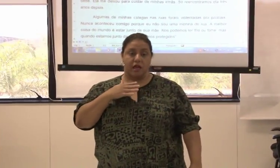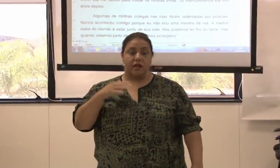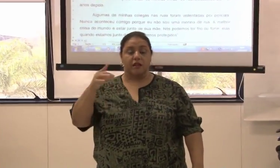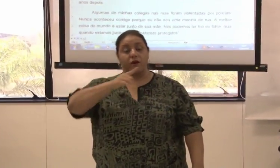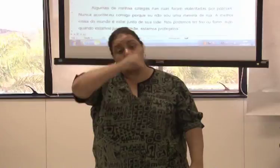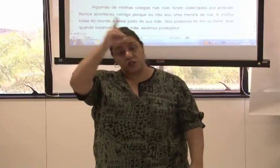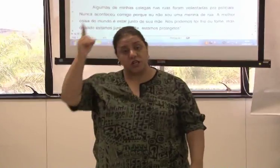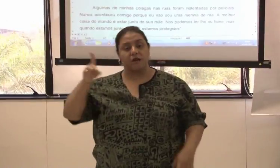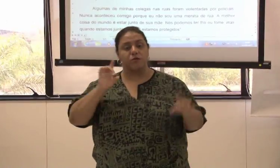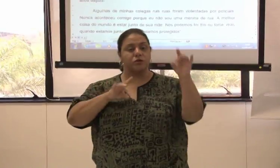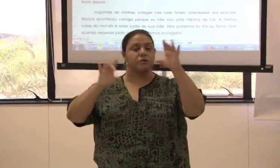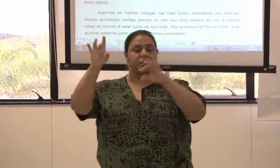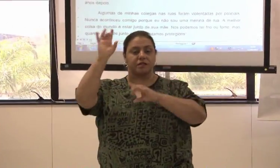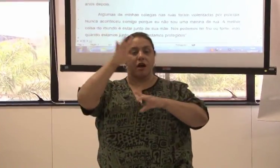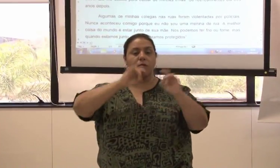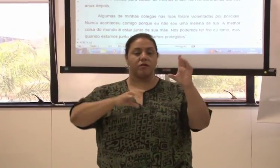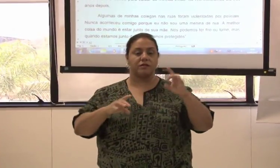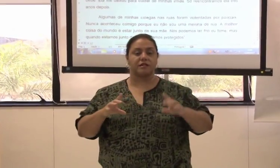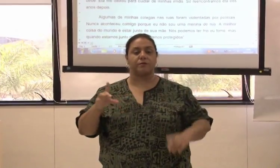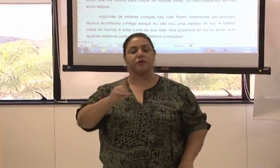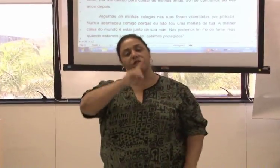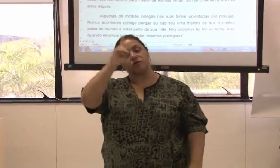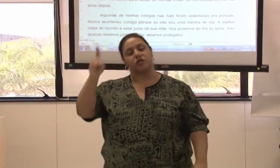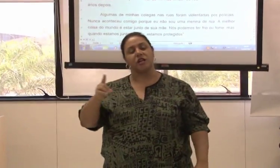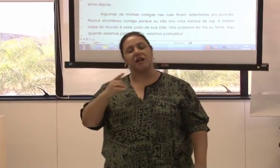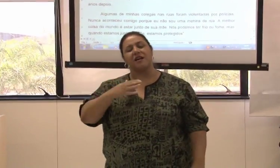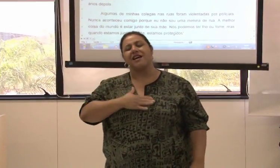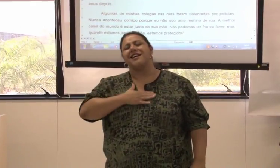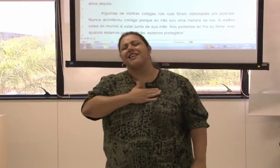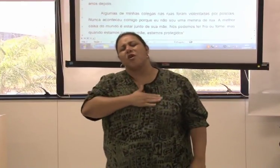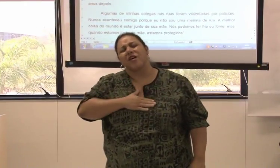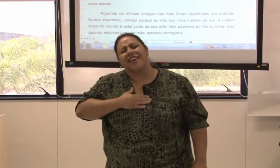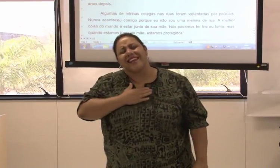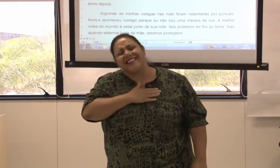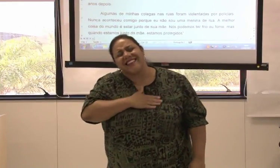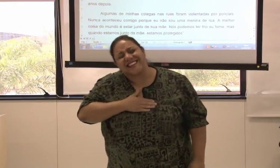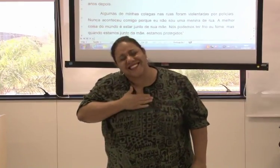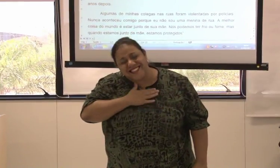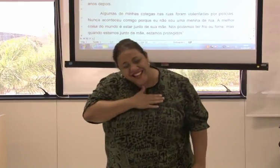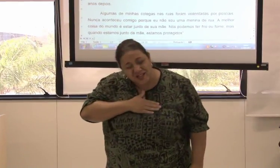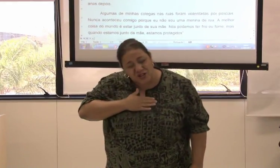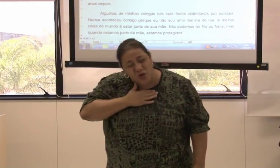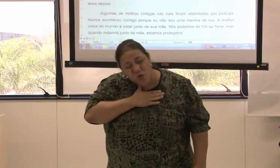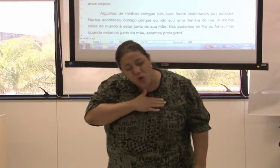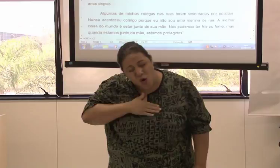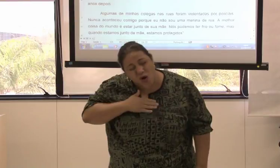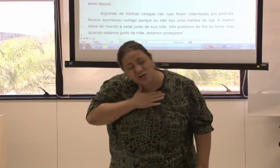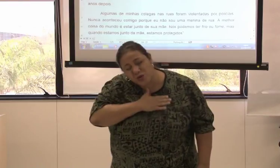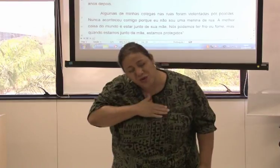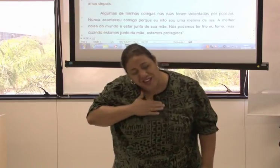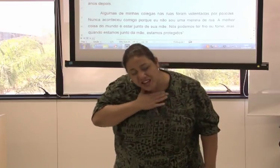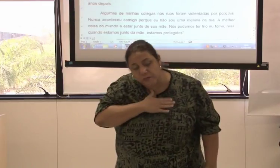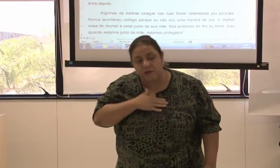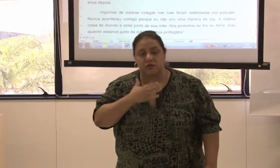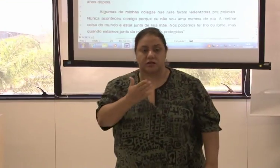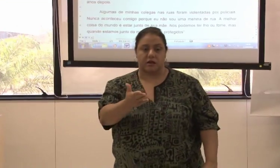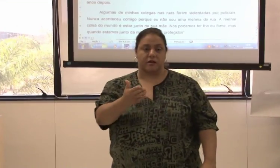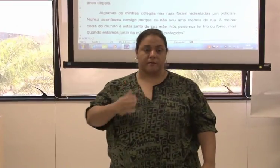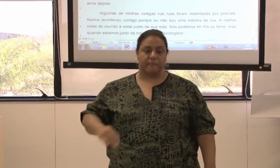Então é um dia muito especial para você. Você pode fazer um dia que eu desejo, que eu gosto, e para você. Aí